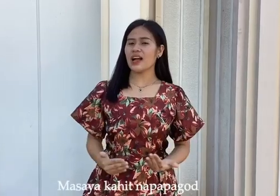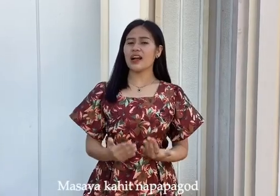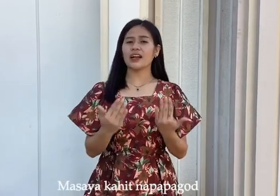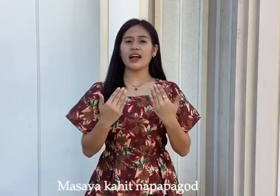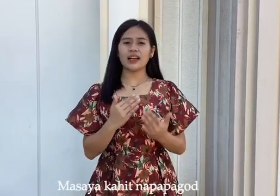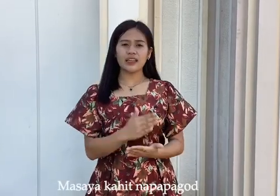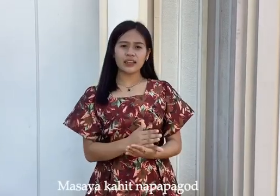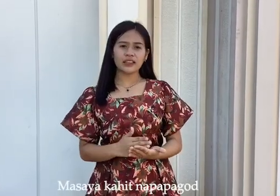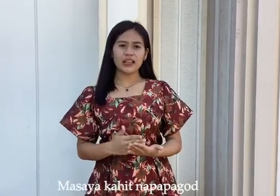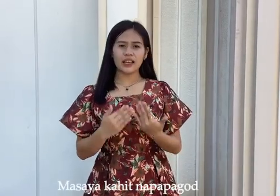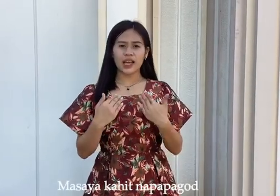Masaya kahit